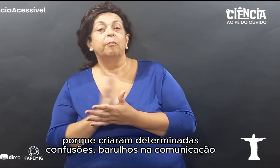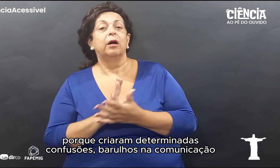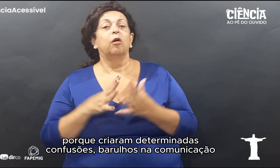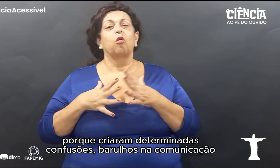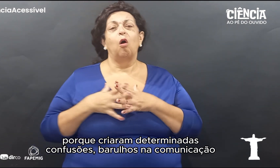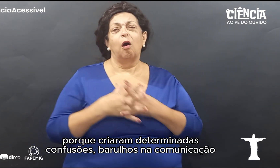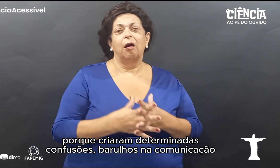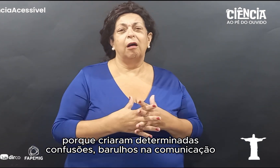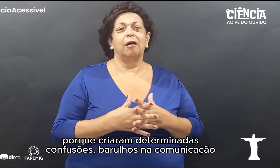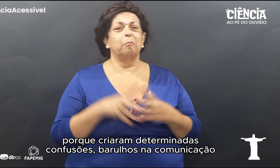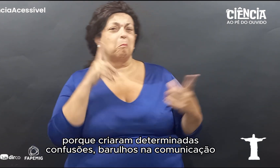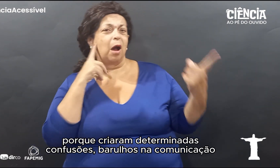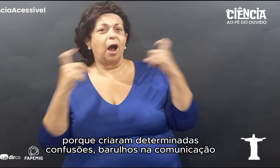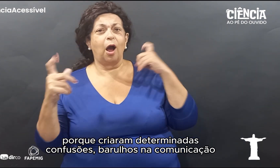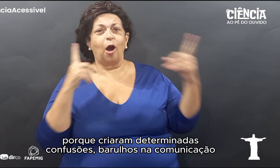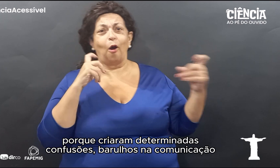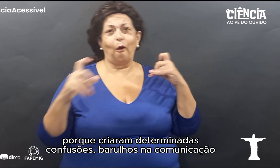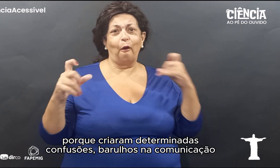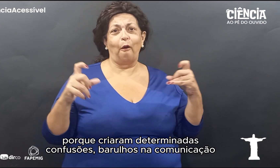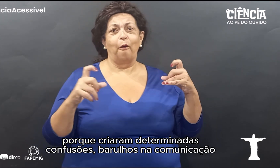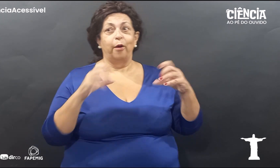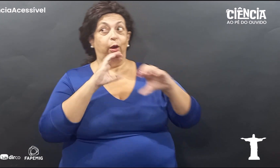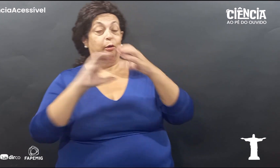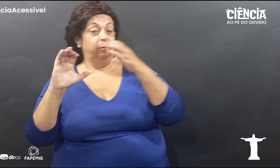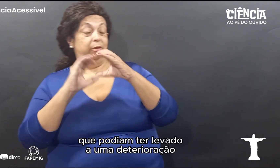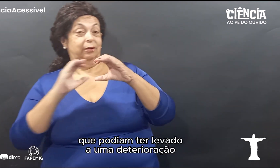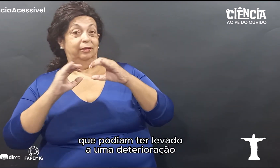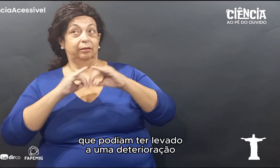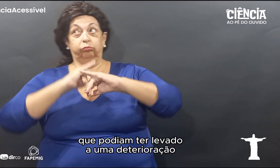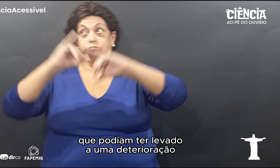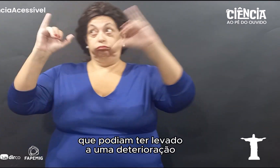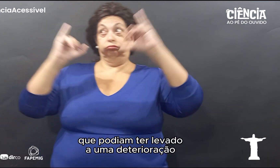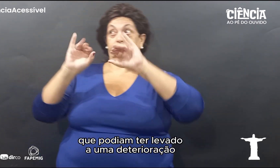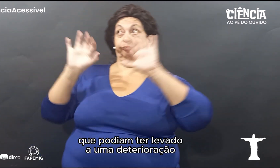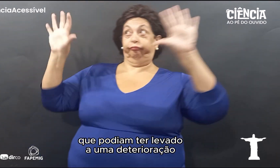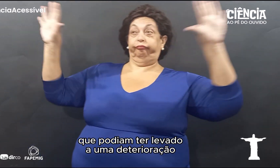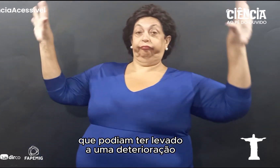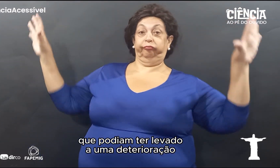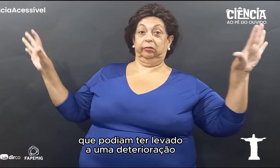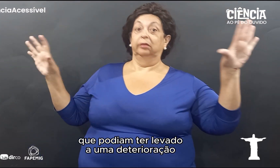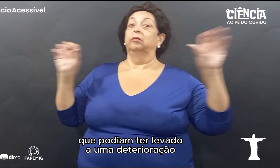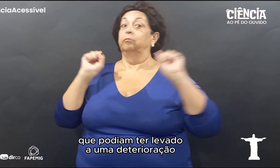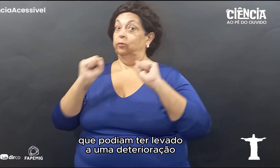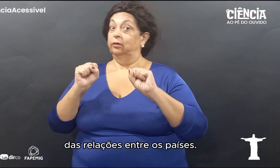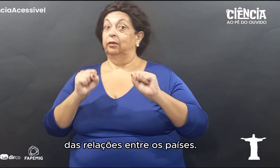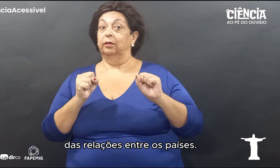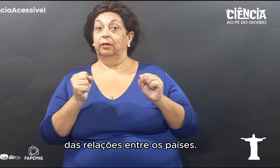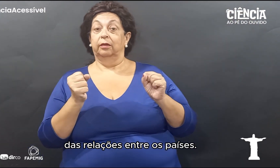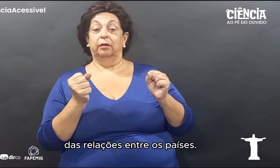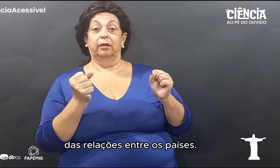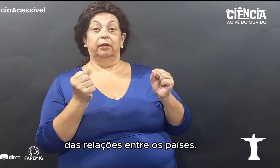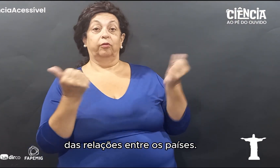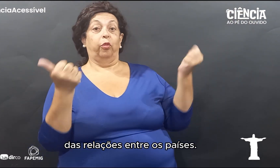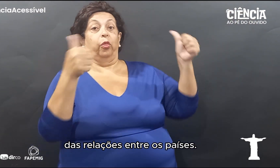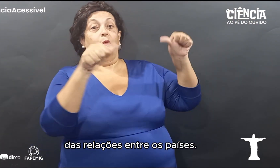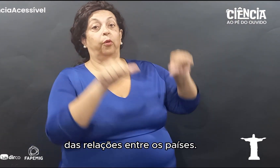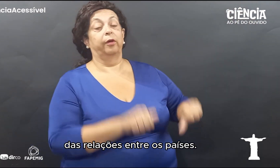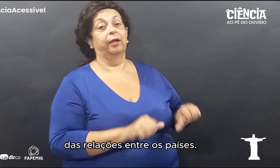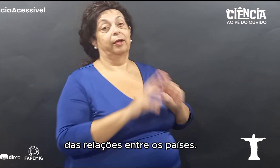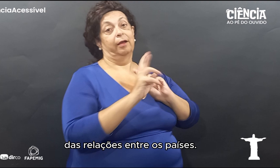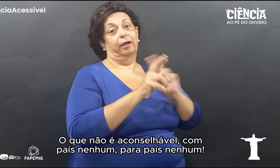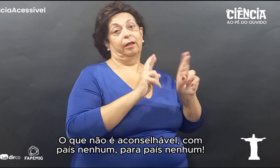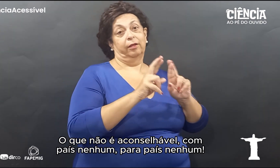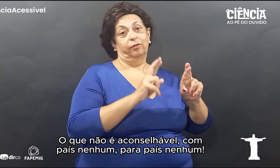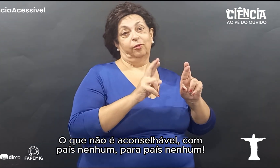confusões, barulhos, né, na comunicação, que podiam ter levado a uma deterioração das relações entre